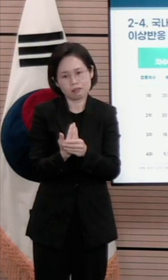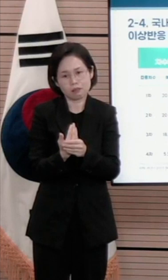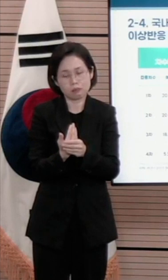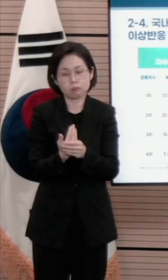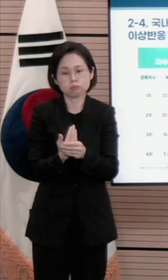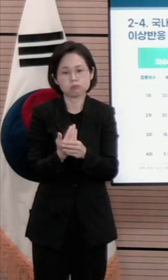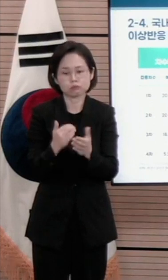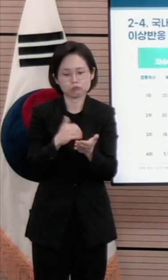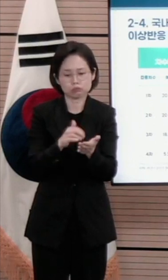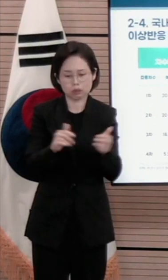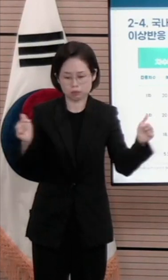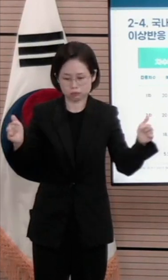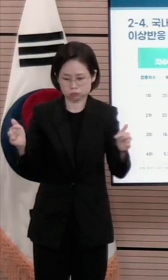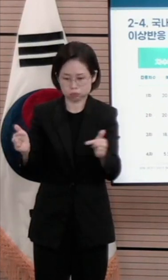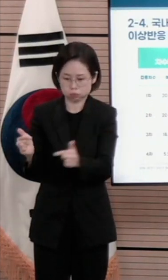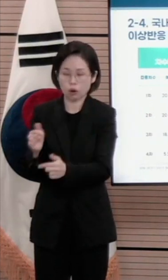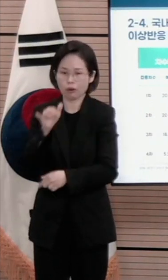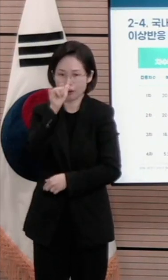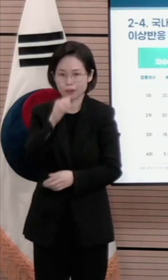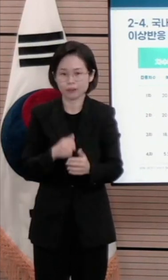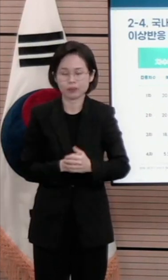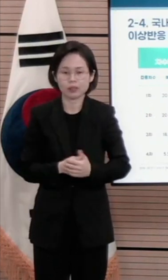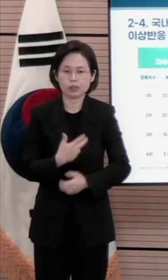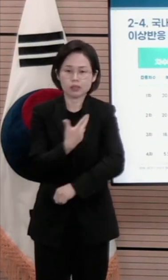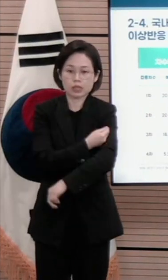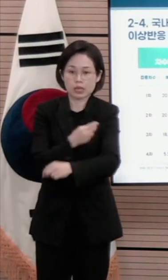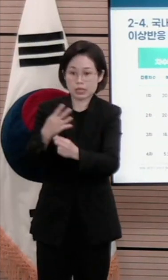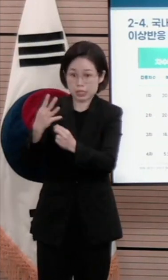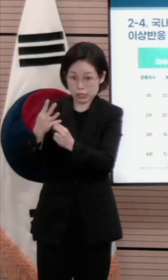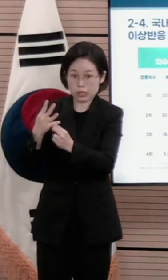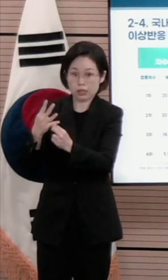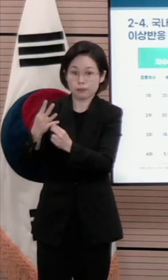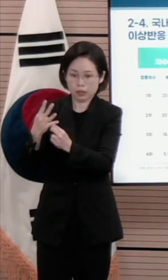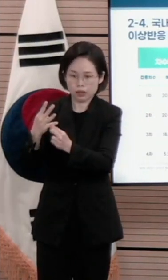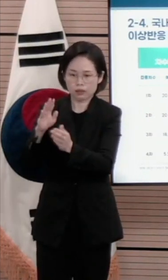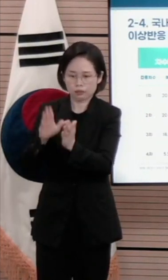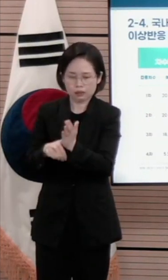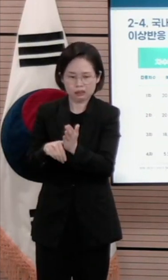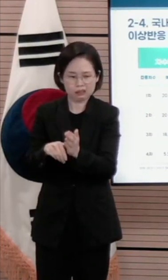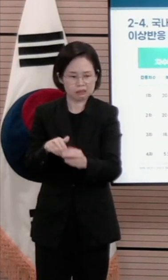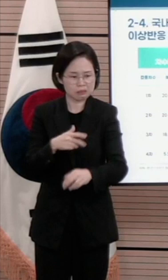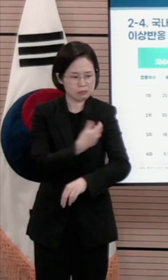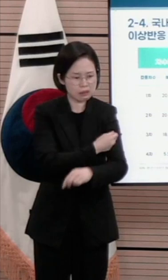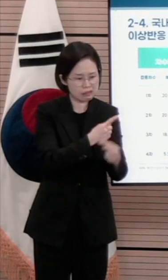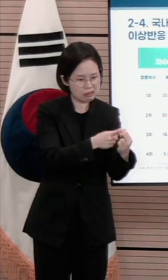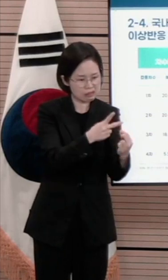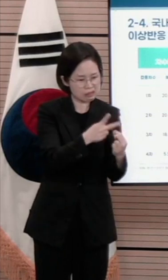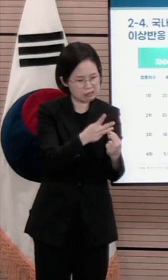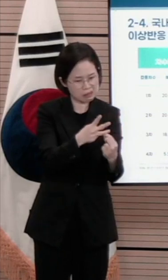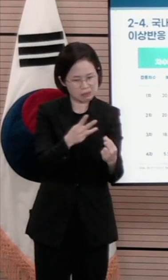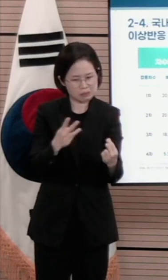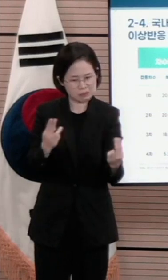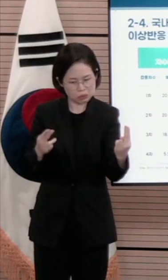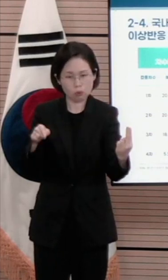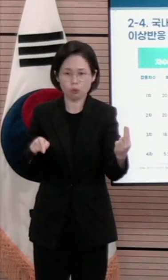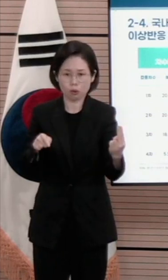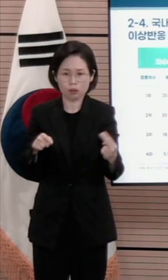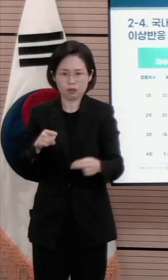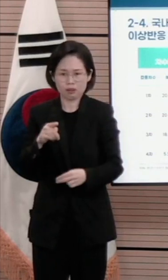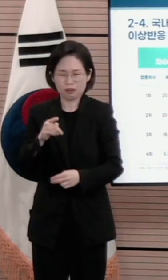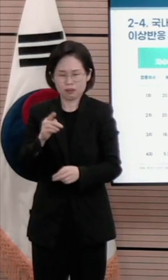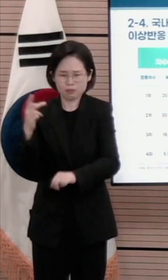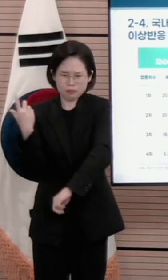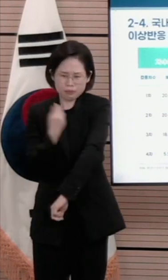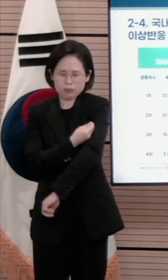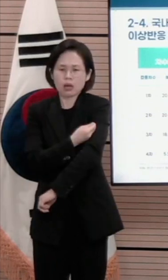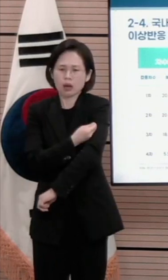4차 접종을 했을 때 이전 접종에 비해서 이상 반응이 발생할 가능성은 더 많이 낮다라는 거